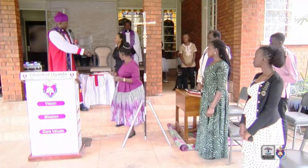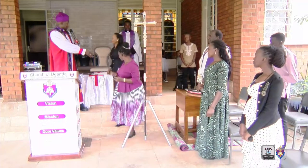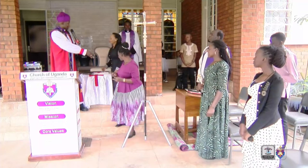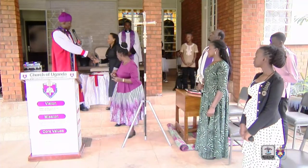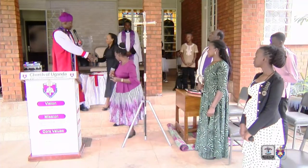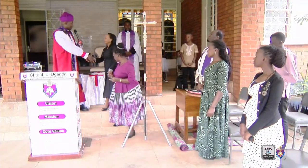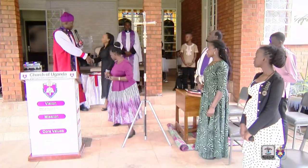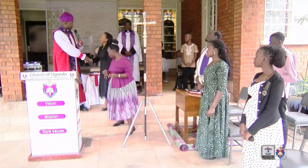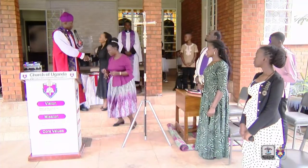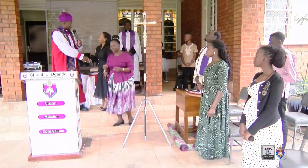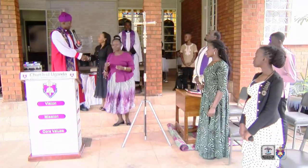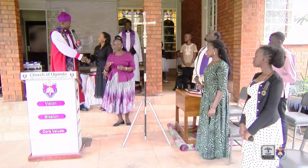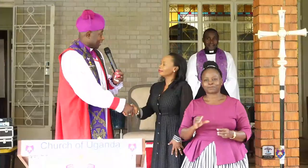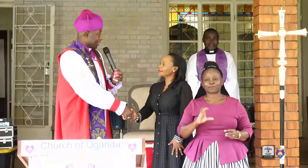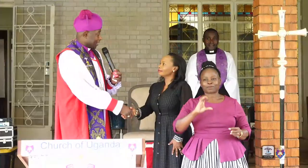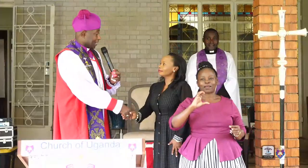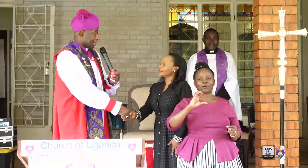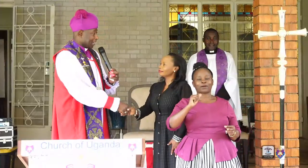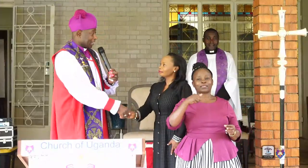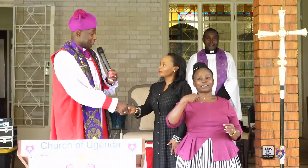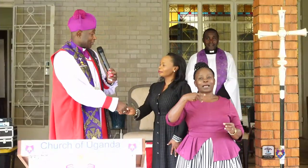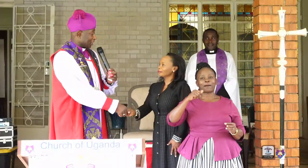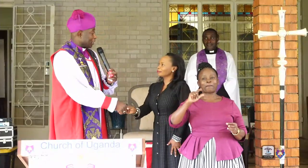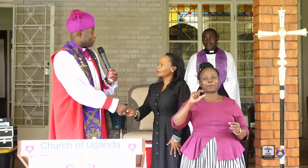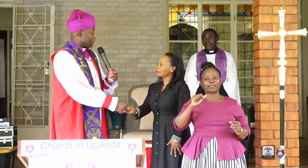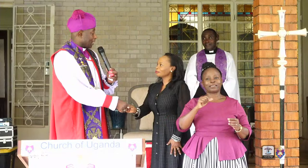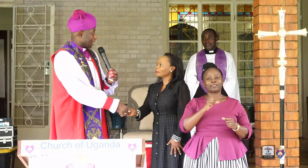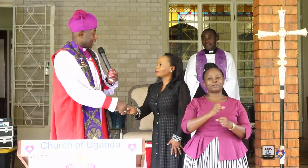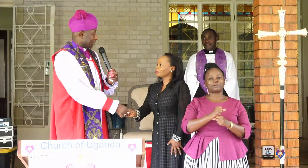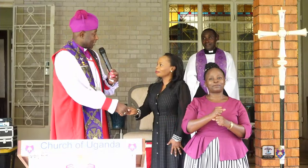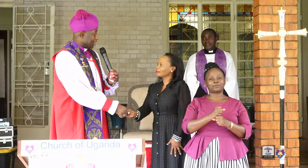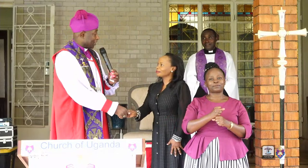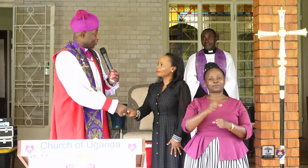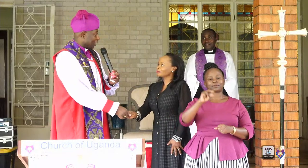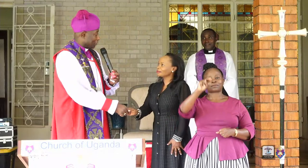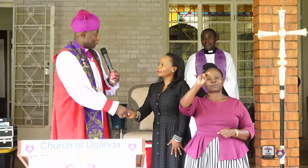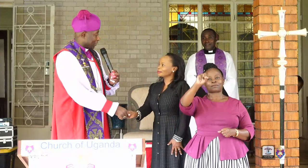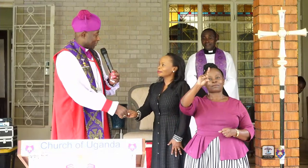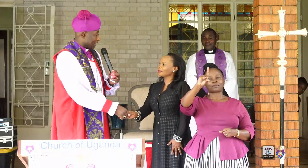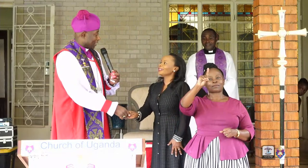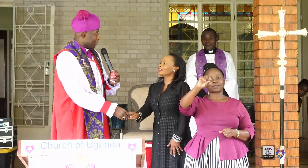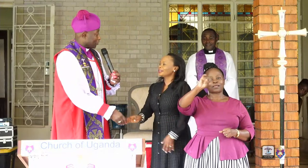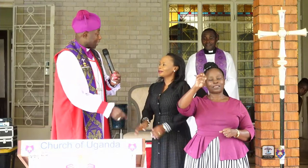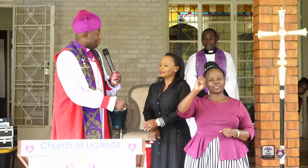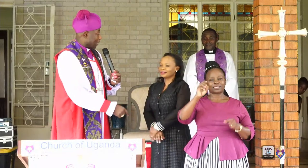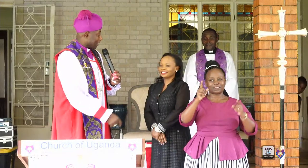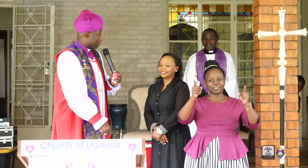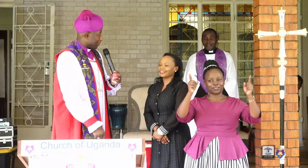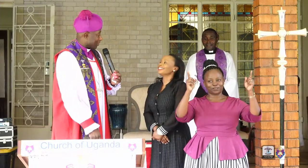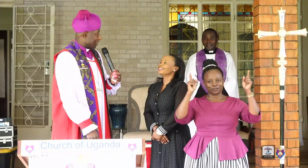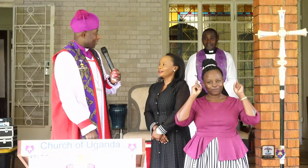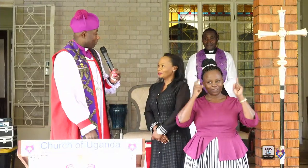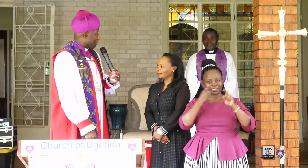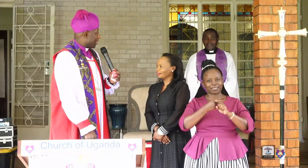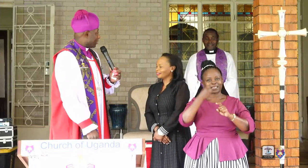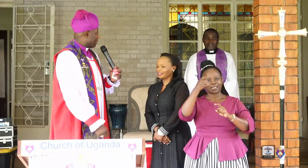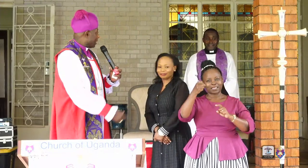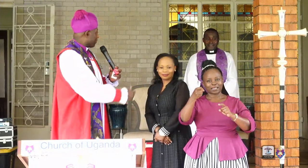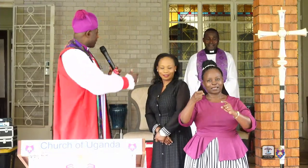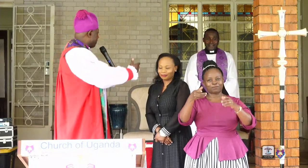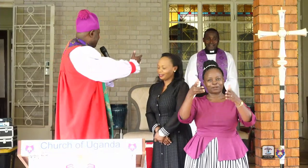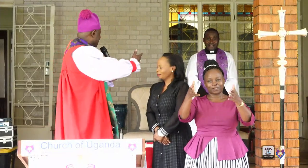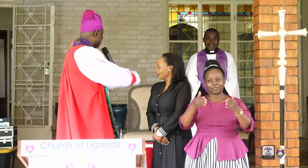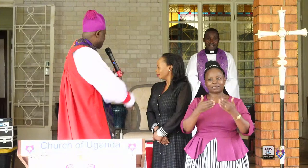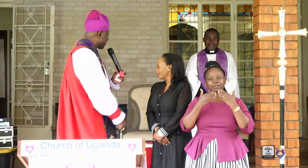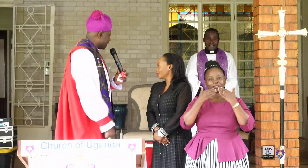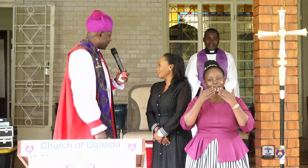Juliet chapeni waffe Sister Deep Ndeje University. There's a Kampala campus. Webale